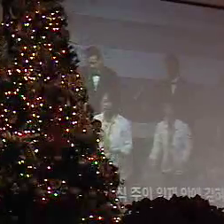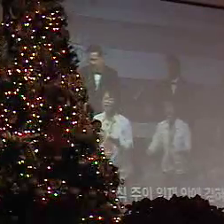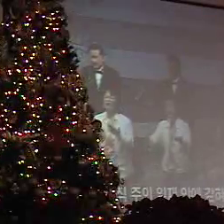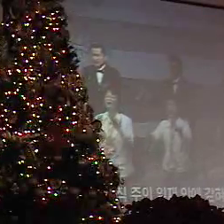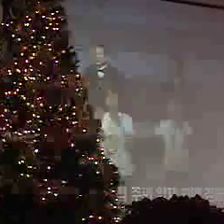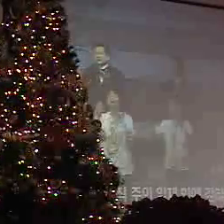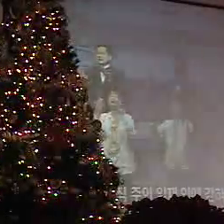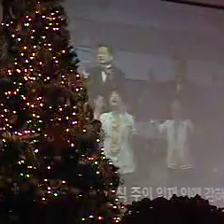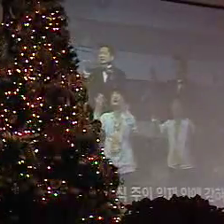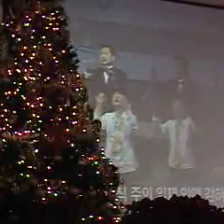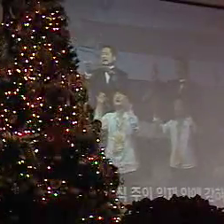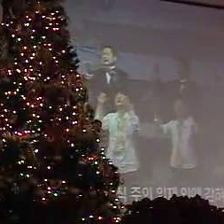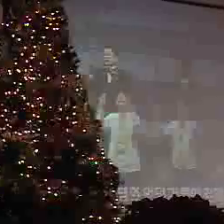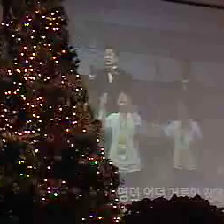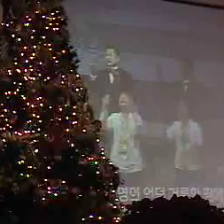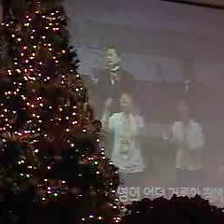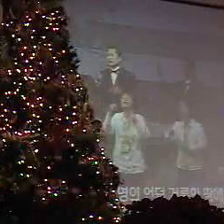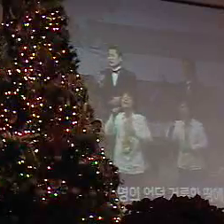찬양합니다.